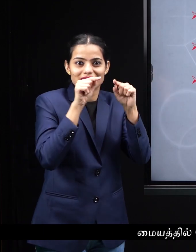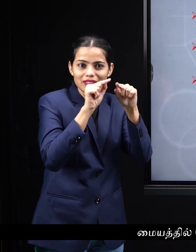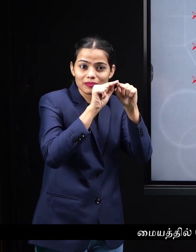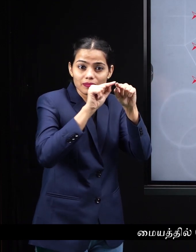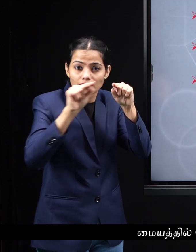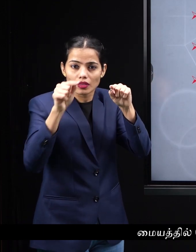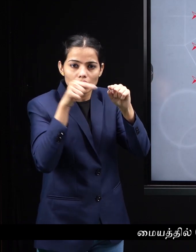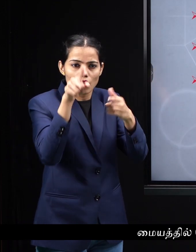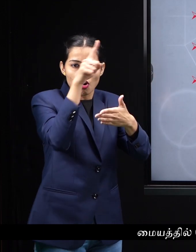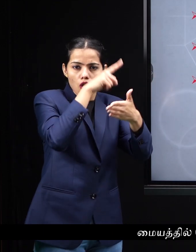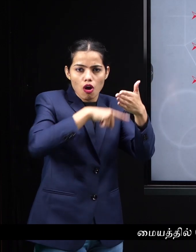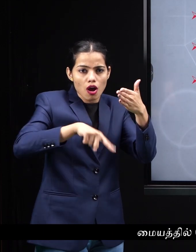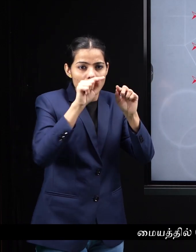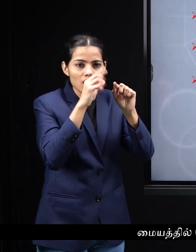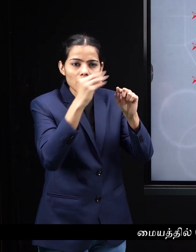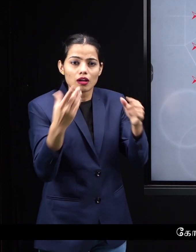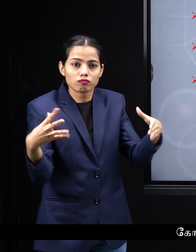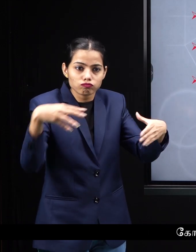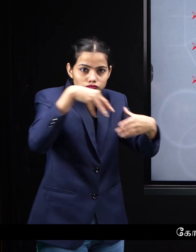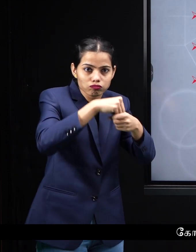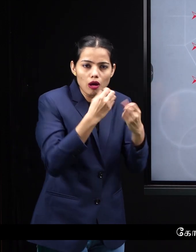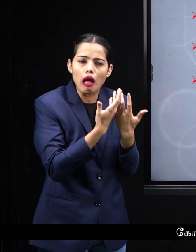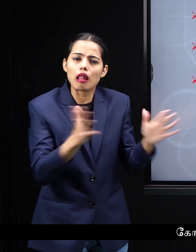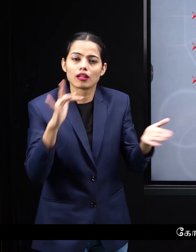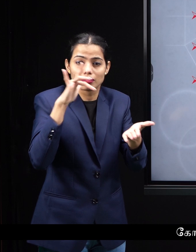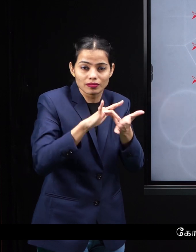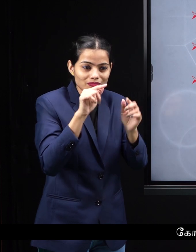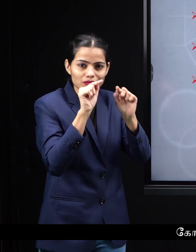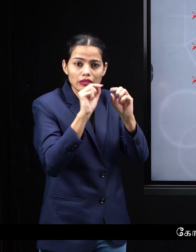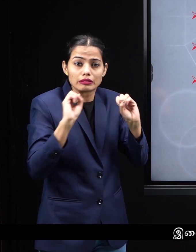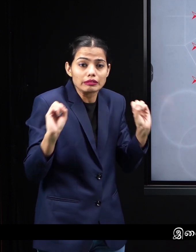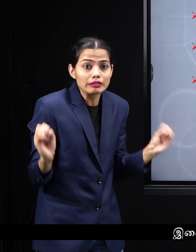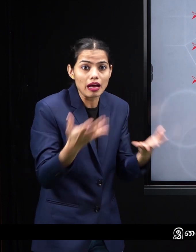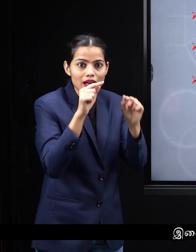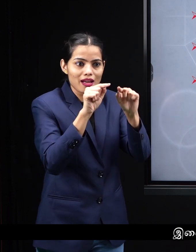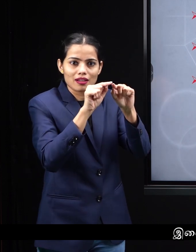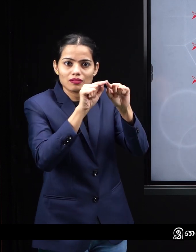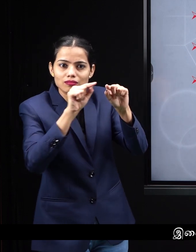முடிவடையும் எந்த ஒரு கோடும் வட்டத்தின் எல்லையில் எங்கும் இணைவது வட்டத்தின் ஆரம் எனப்படும்.